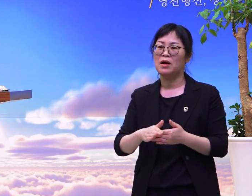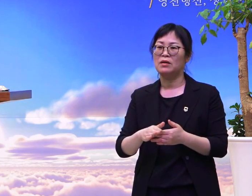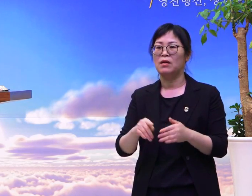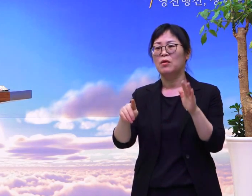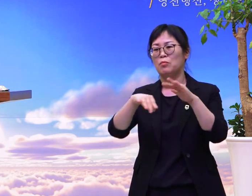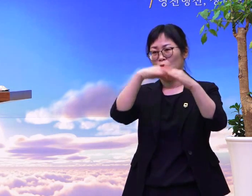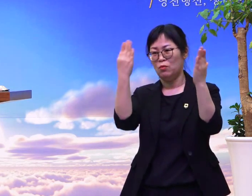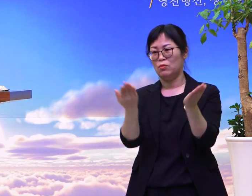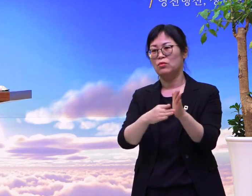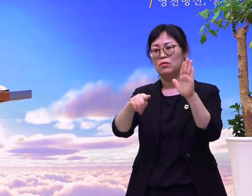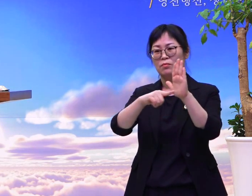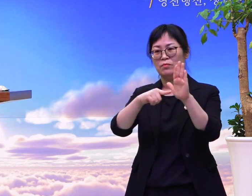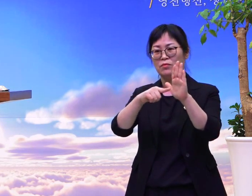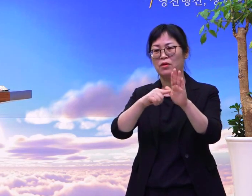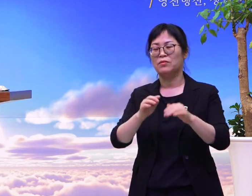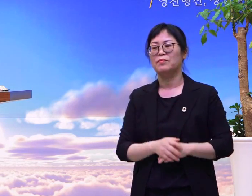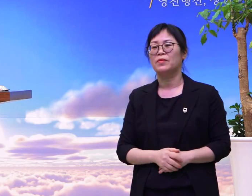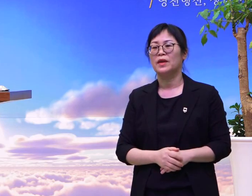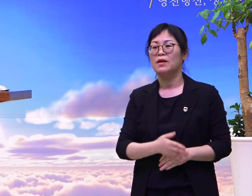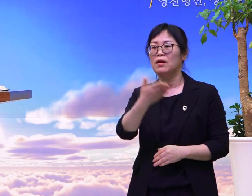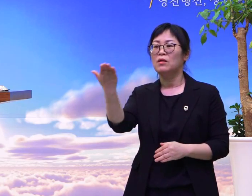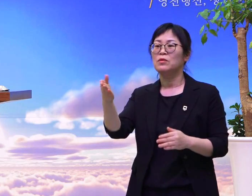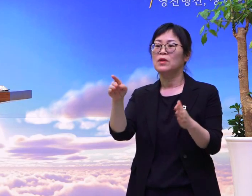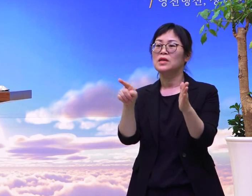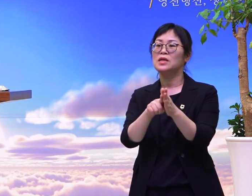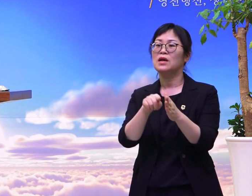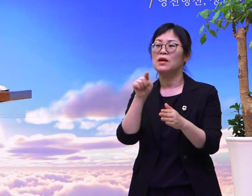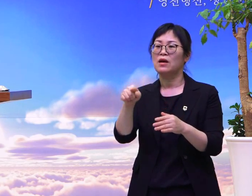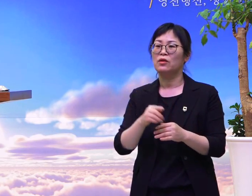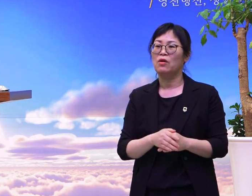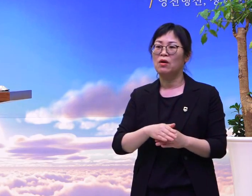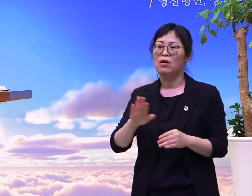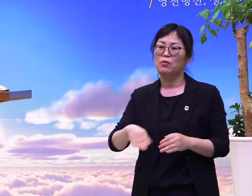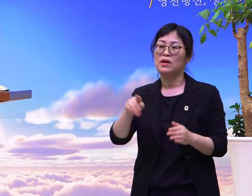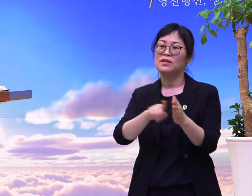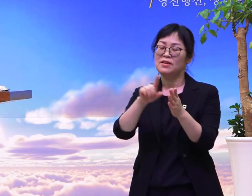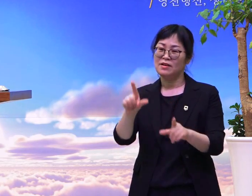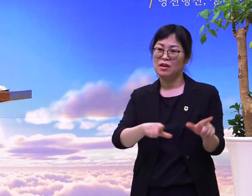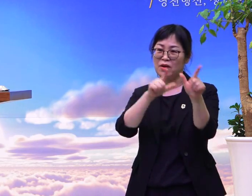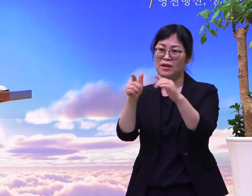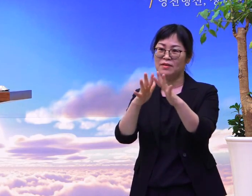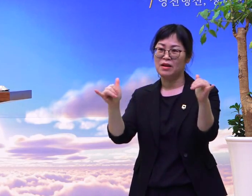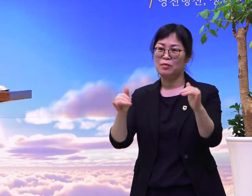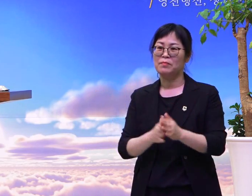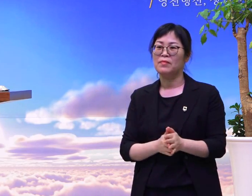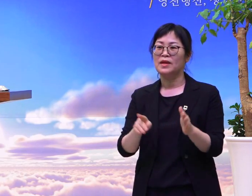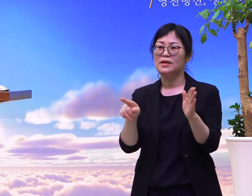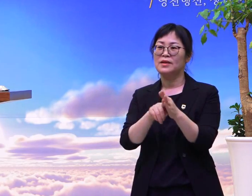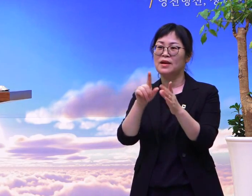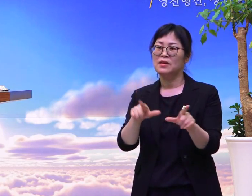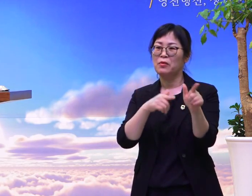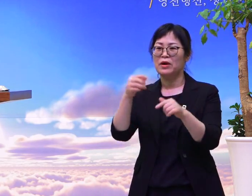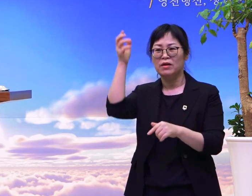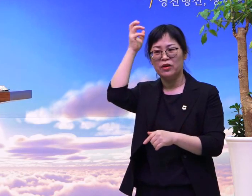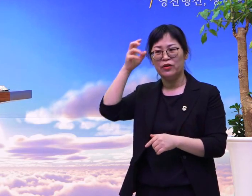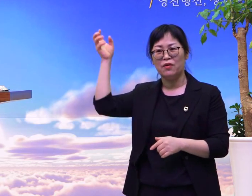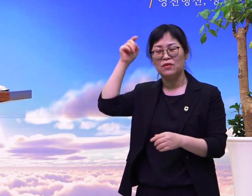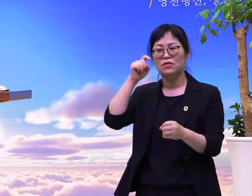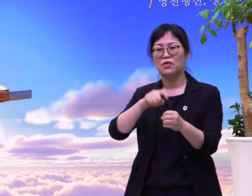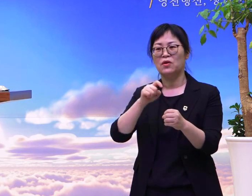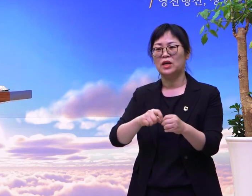했습니다. 여러분, 신앙이라고 하는 것은 우리 신앙생활하는 사람들인데요, 신앙이라고 하는 것은 분명히 영적인